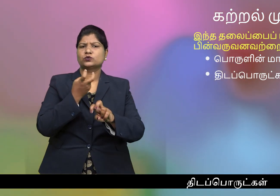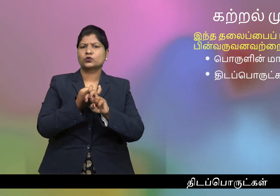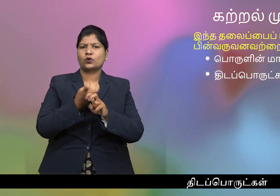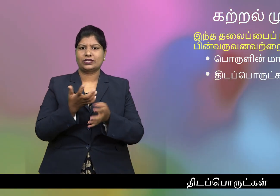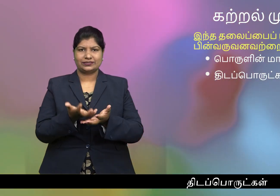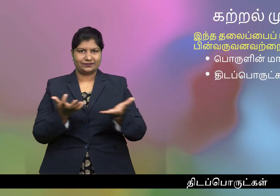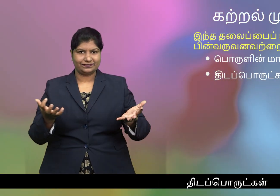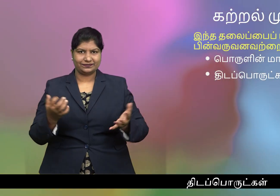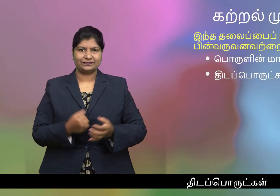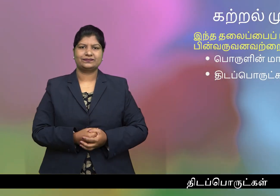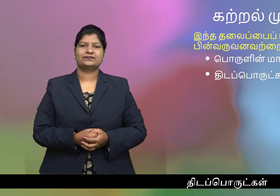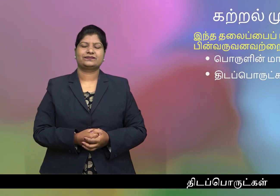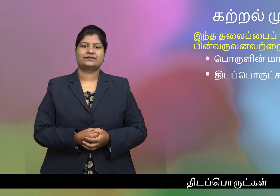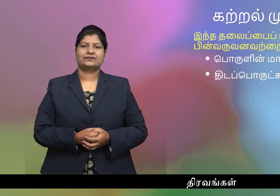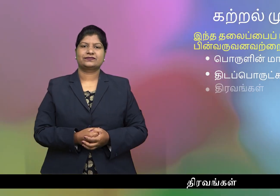திடப்பொருட்கள்,